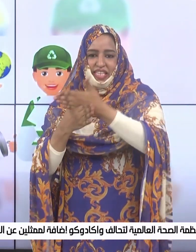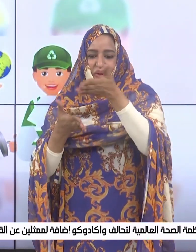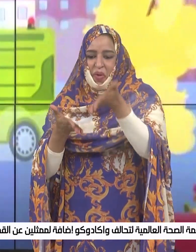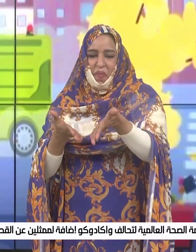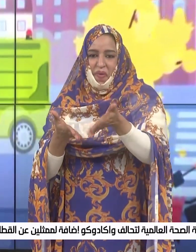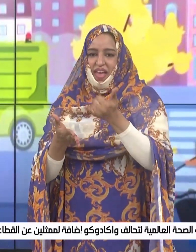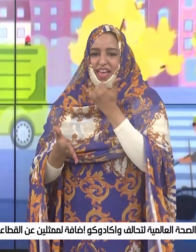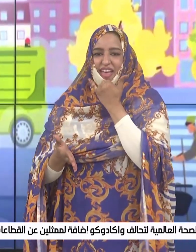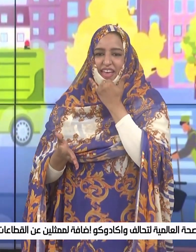الطبيعية،